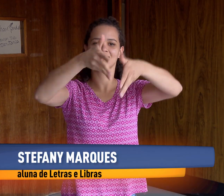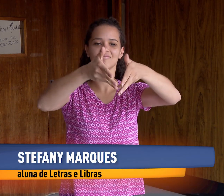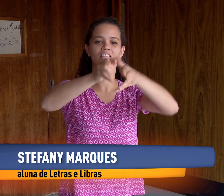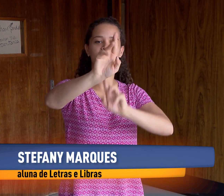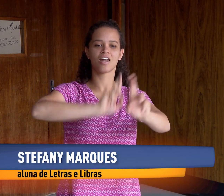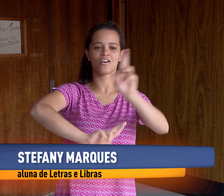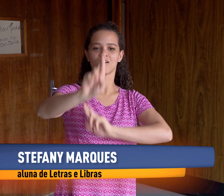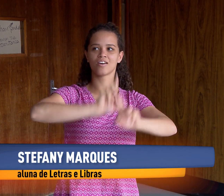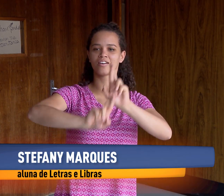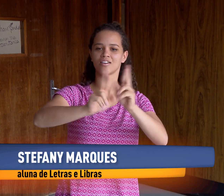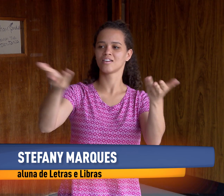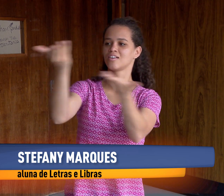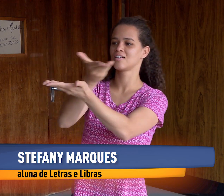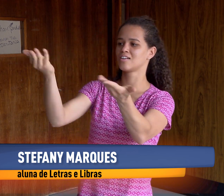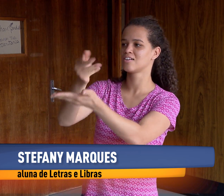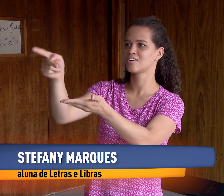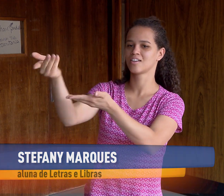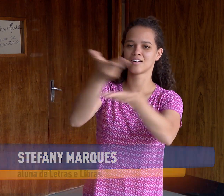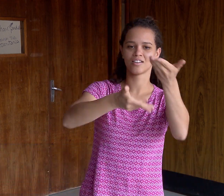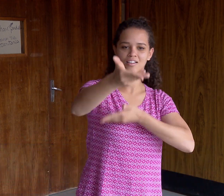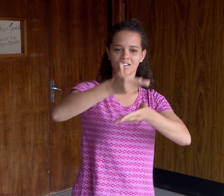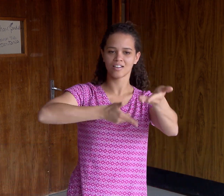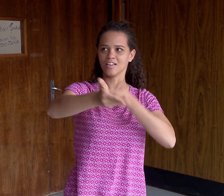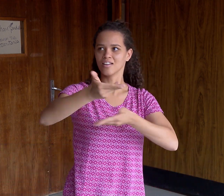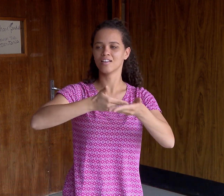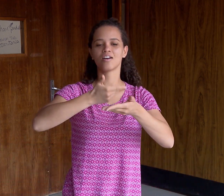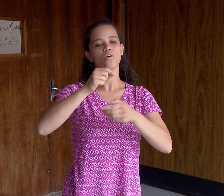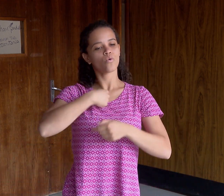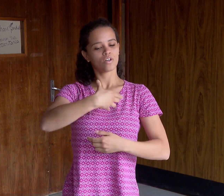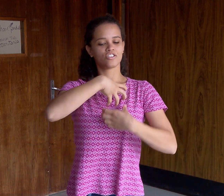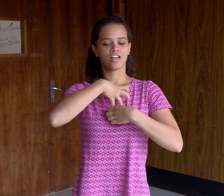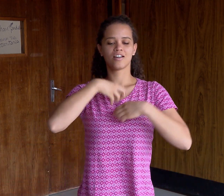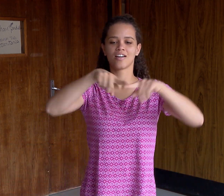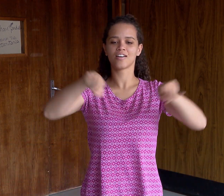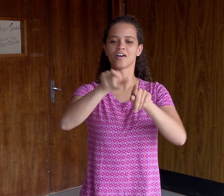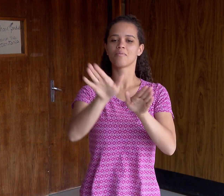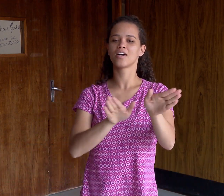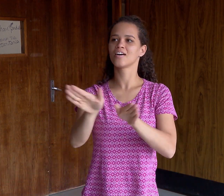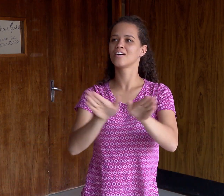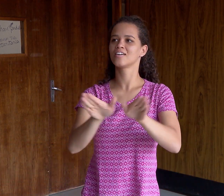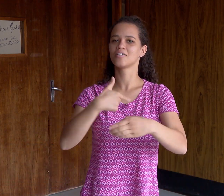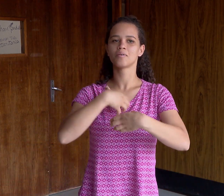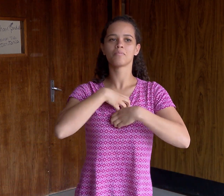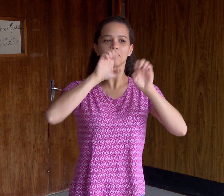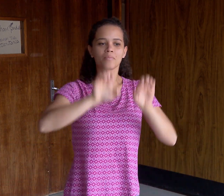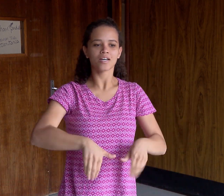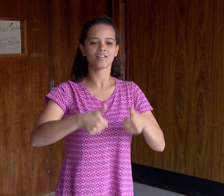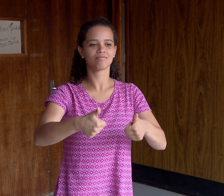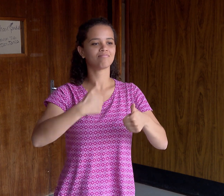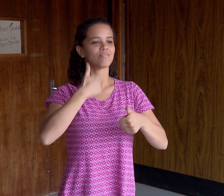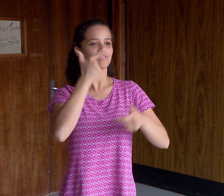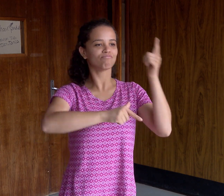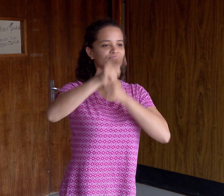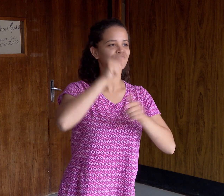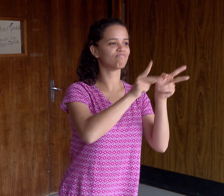porque ele vai sinalizar para mim todas as relações que vão acontecer, todas as interações que vão acontecer. Isso é uma acessibilidade, eu me sinto